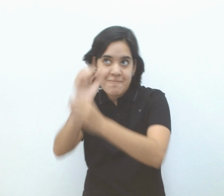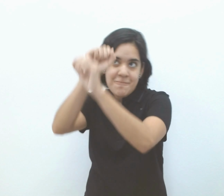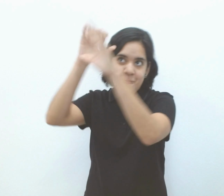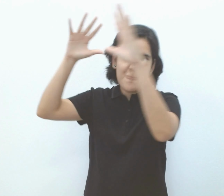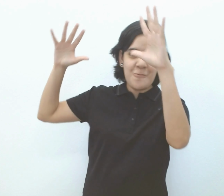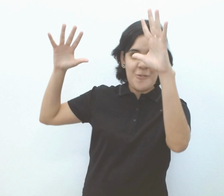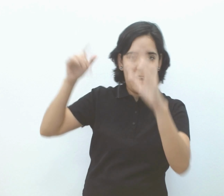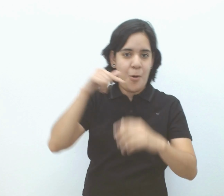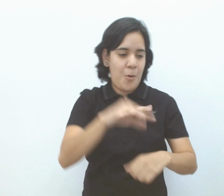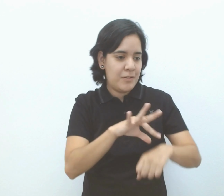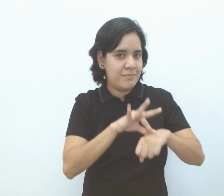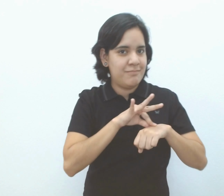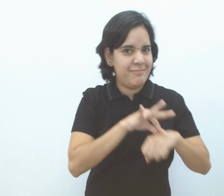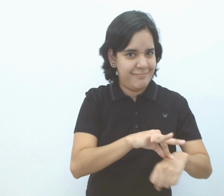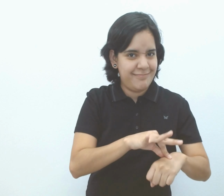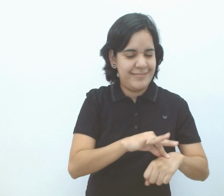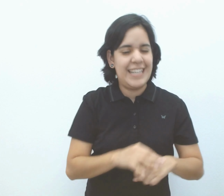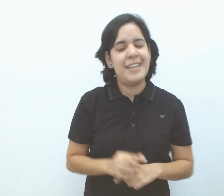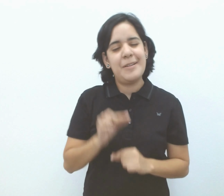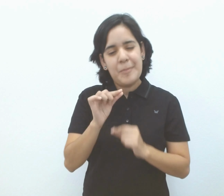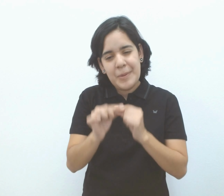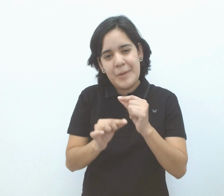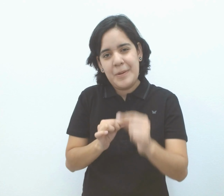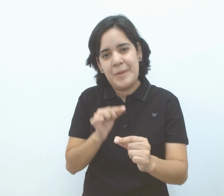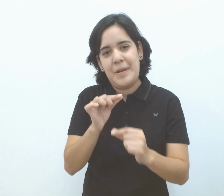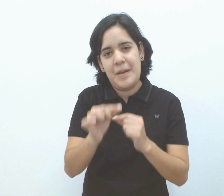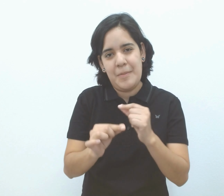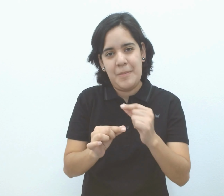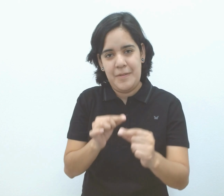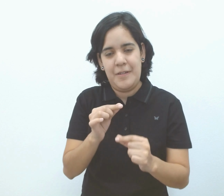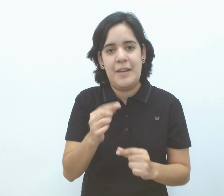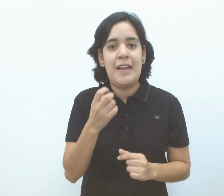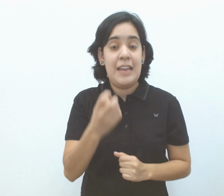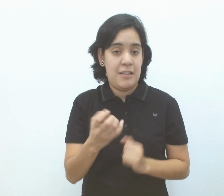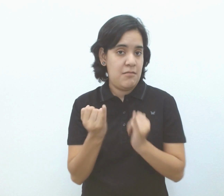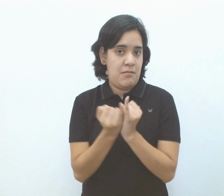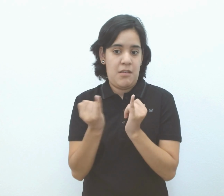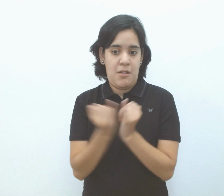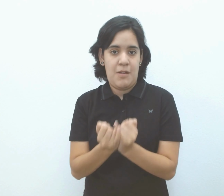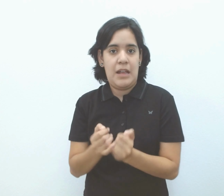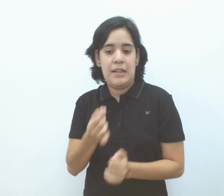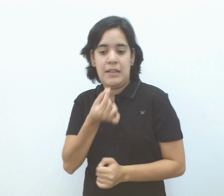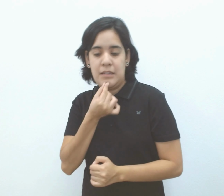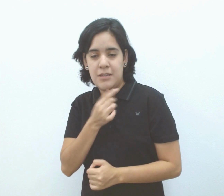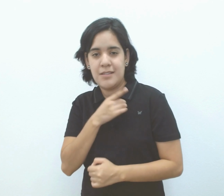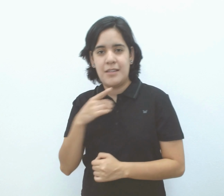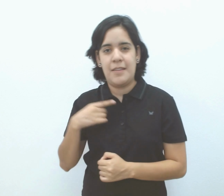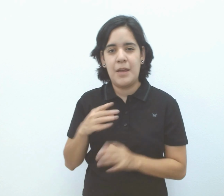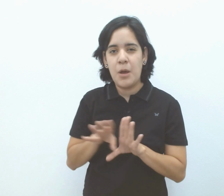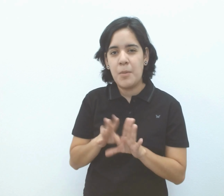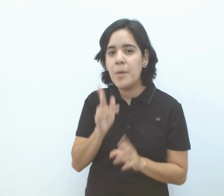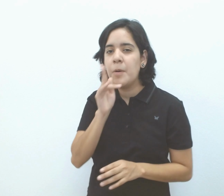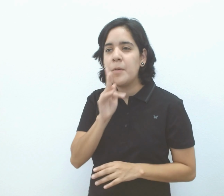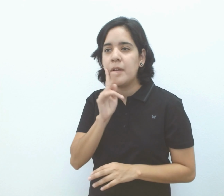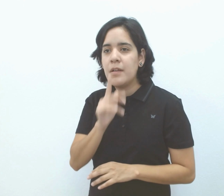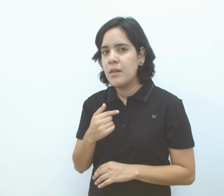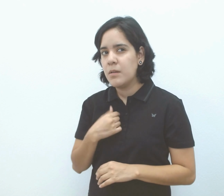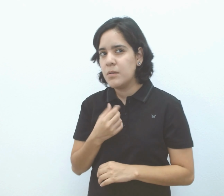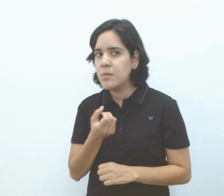fantasía y sí, evidentemente van a ir probando qué sucede con lo que vamos diciendo. A veces muy en el juego, tenemos a un niño en Integra